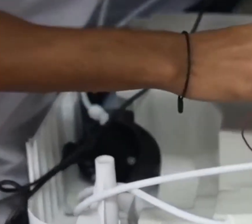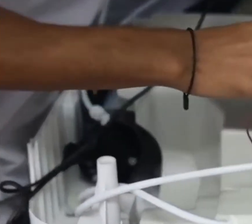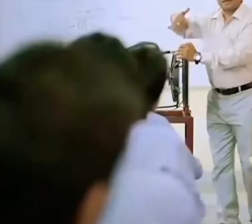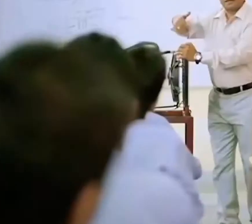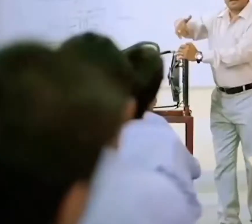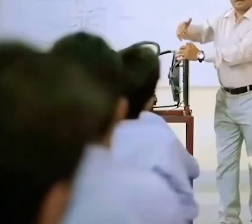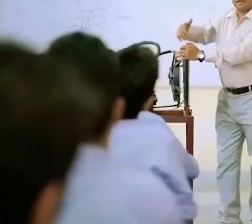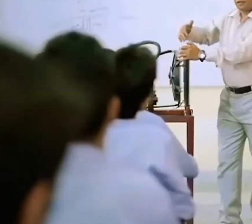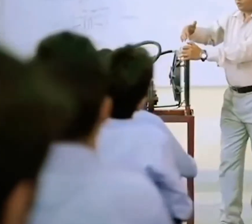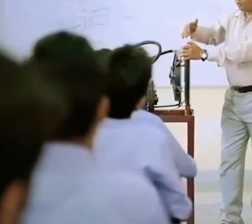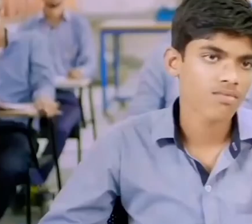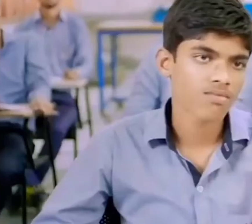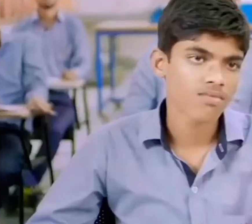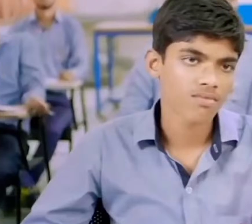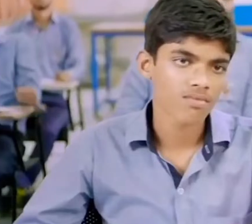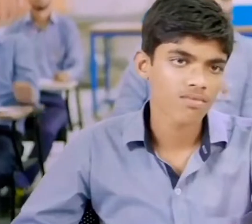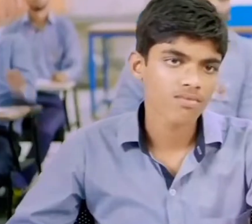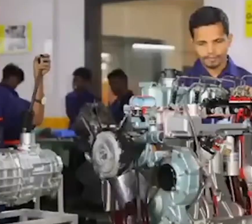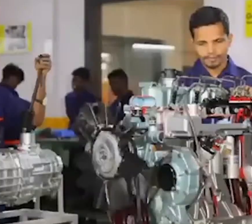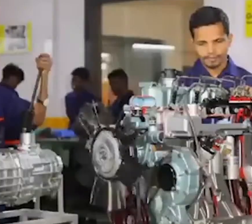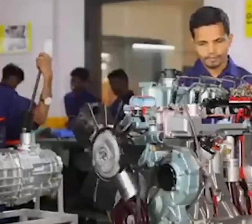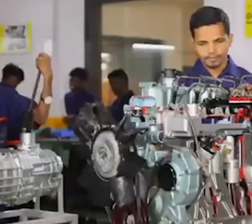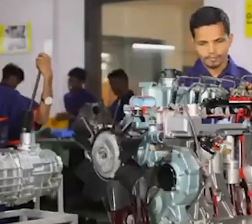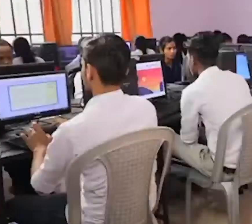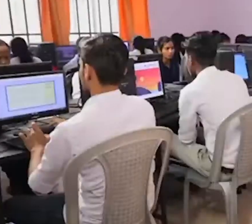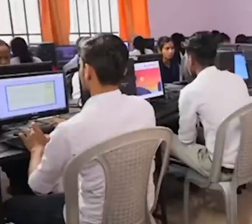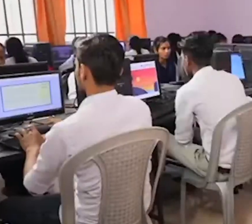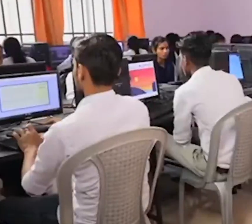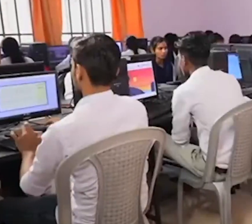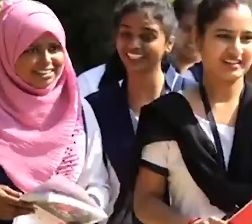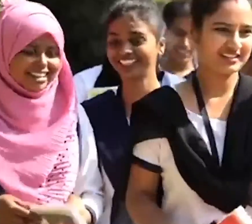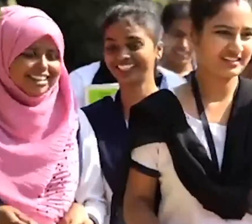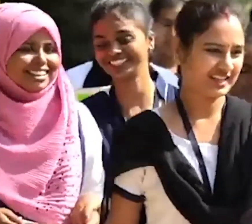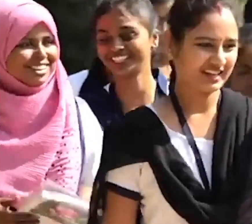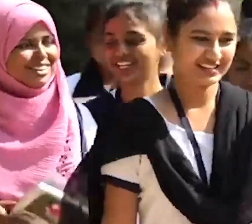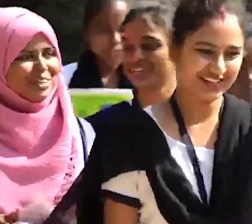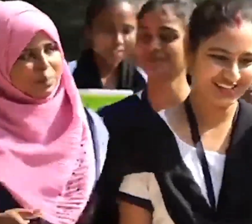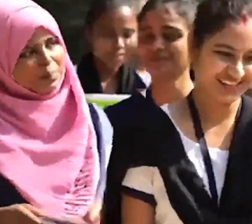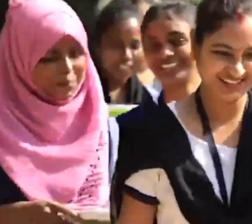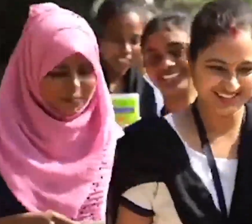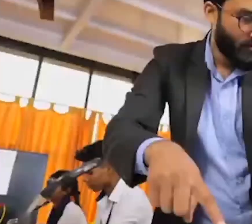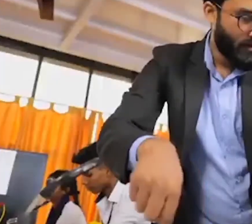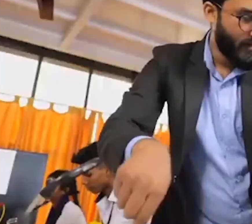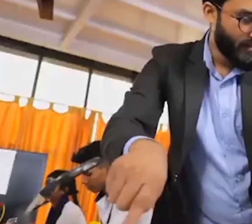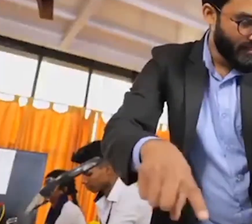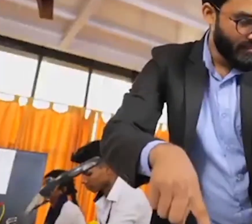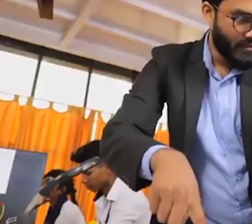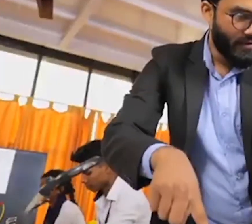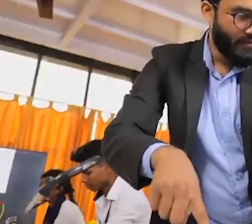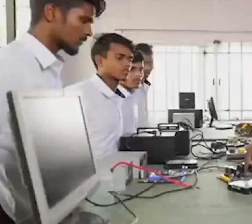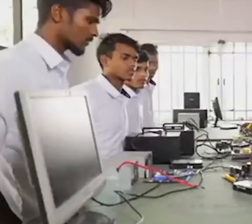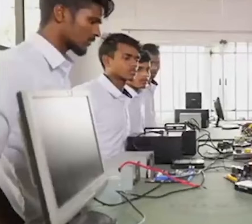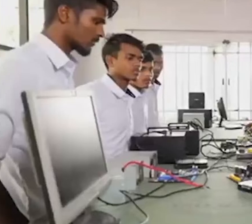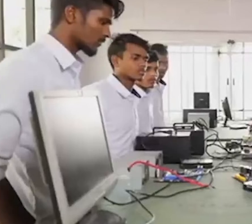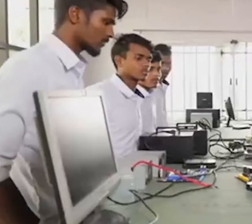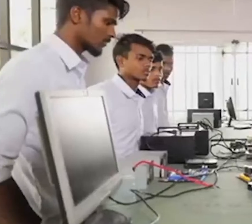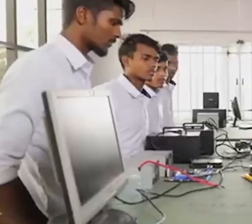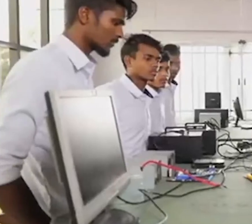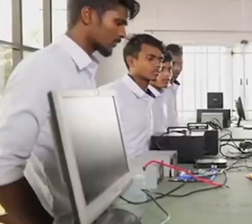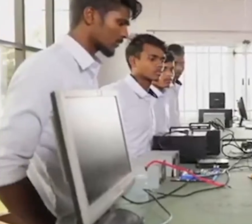साथ NIOS ने प्रशिक्षण कार्यक्रम का संचालन प्रारंभ कर दिया है। भविष्य में अन्य पाठ्यक्रमों को इसी क्रम में